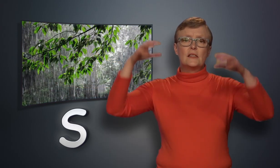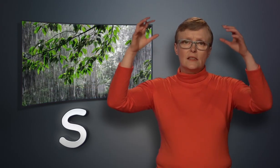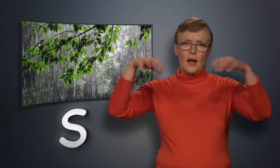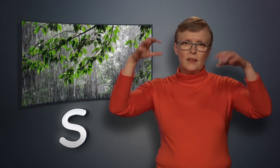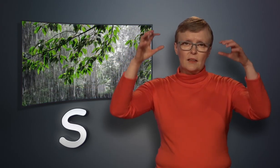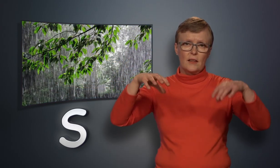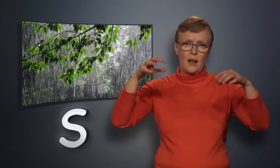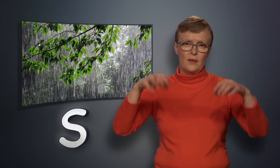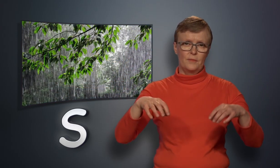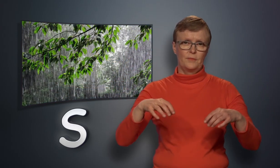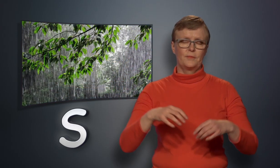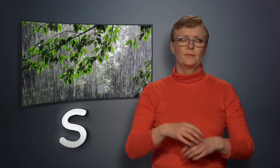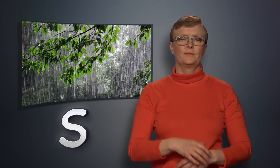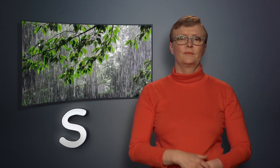S niin kuin sataa.